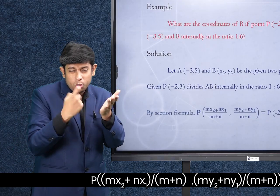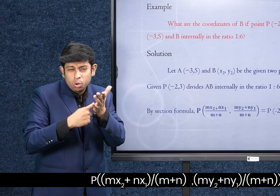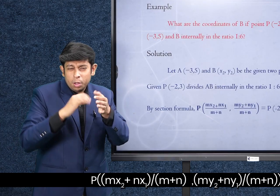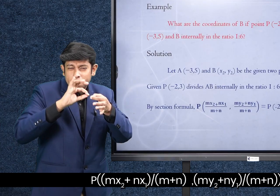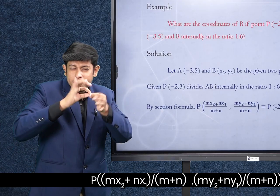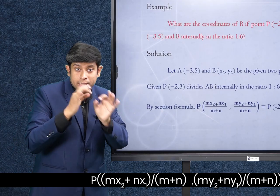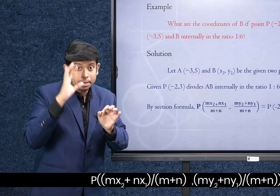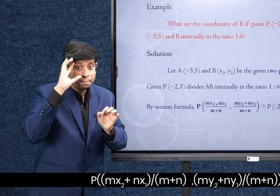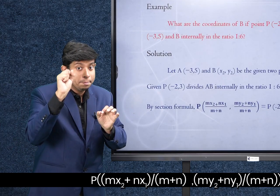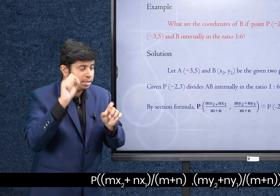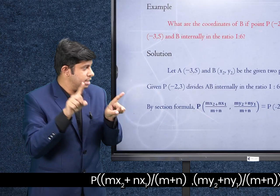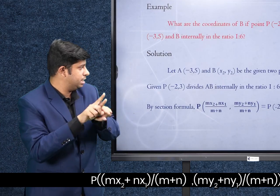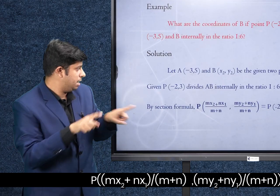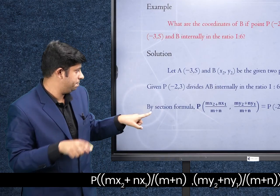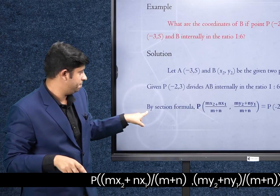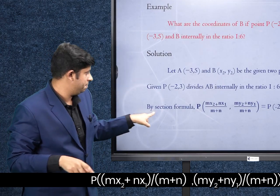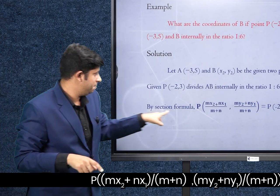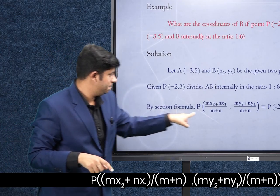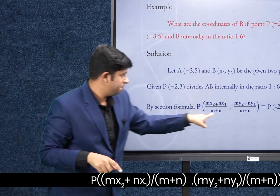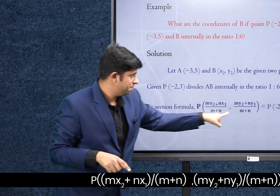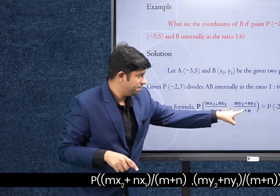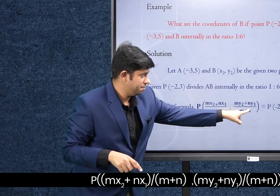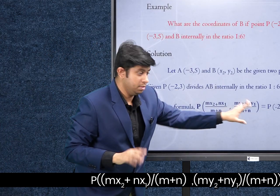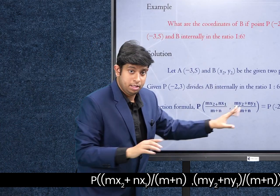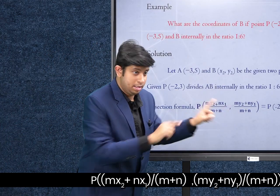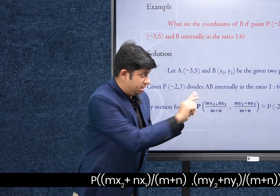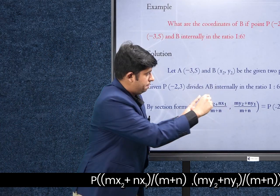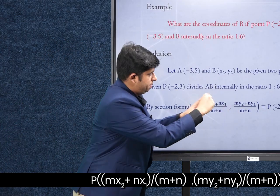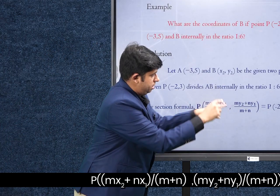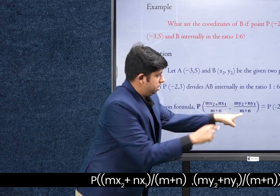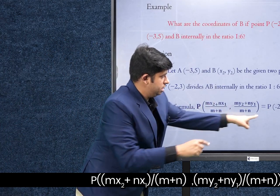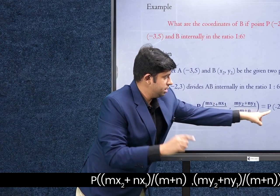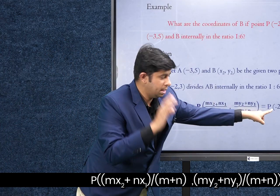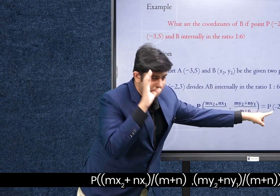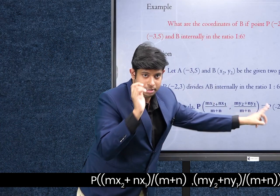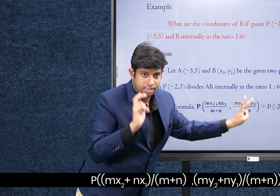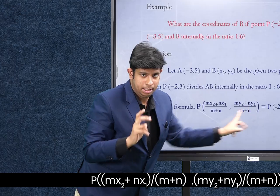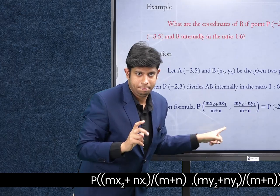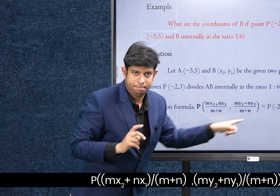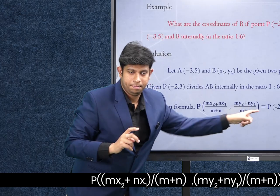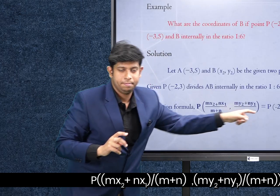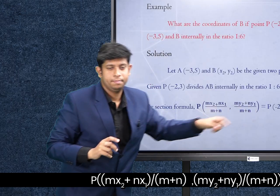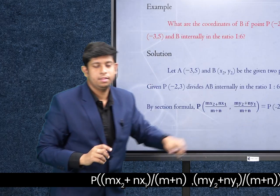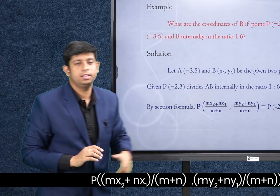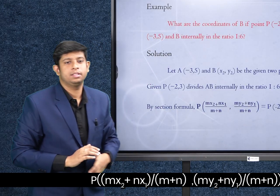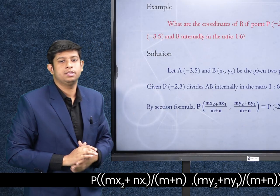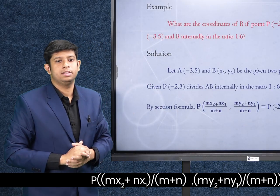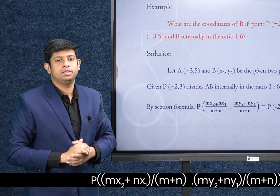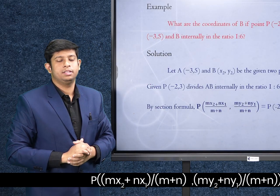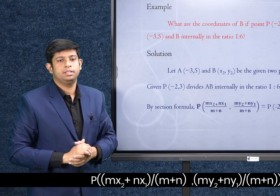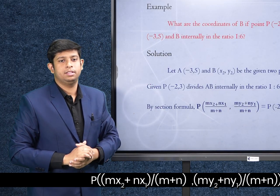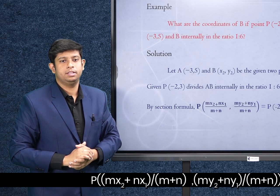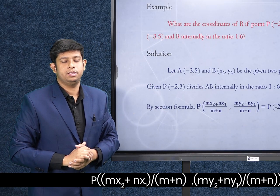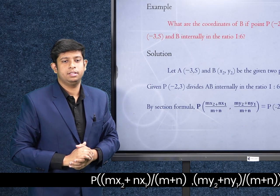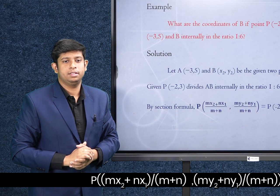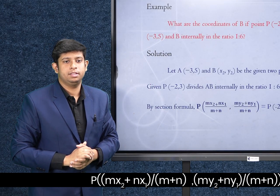y கீழ் இலக்க 1 கீழ்க்கோடு m கூட்டல் n ஈடு P